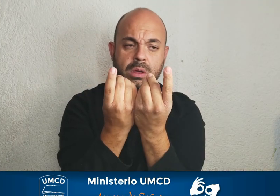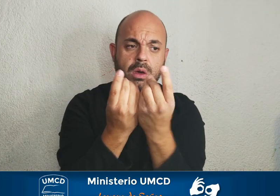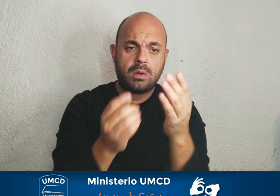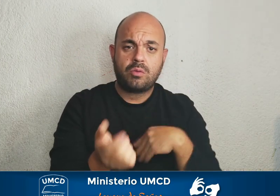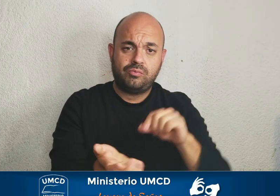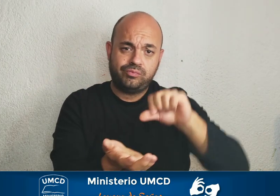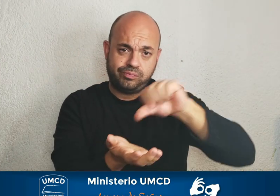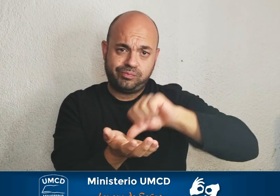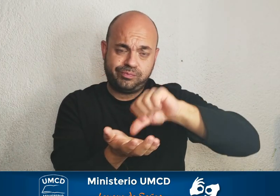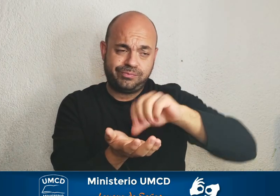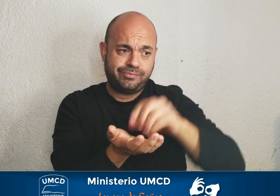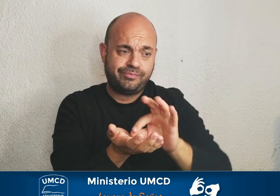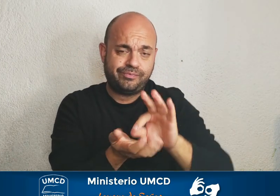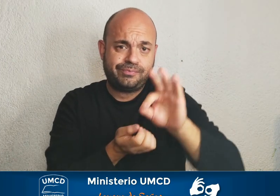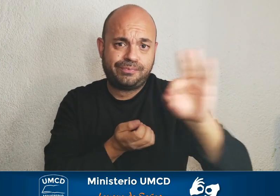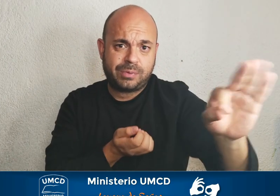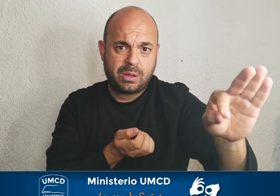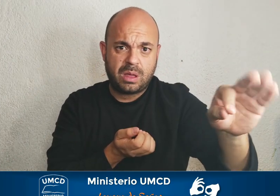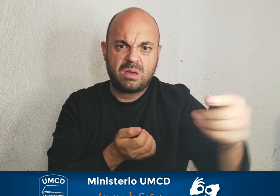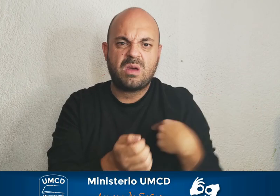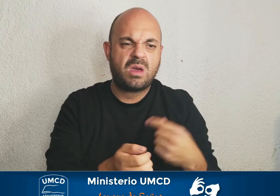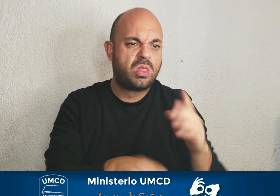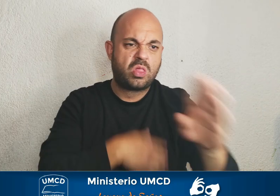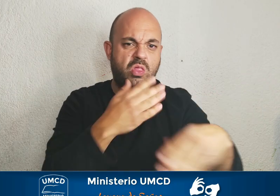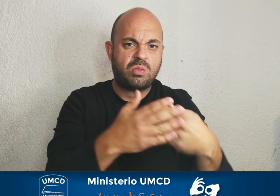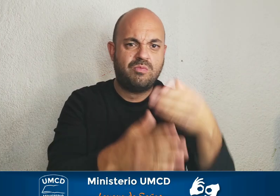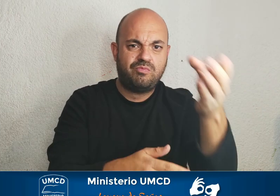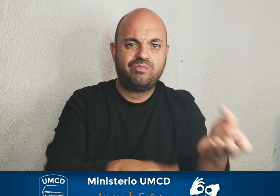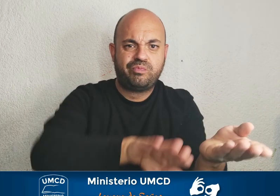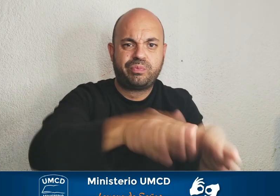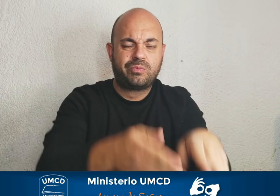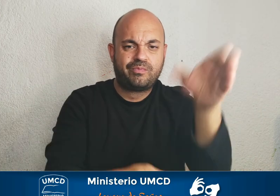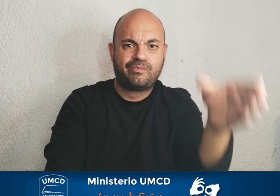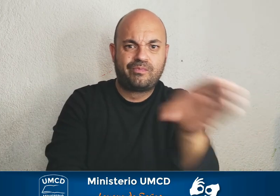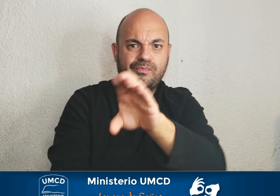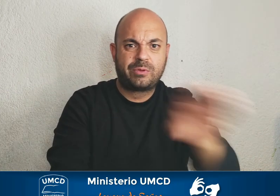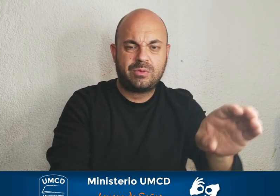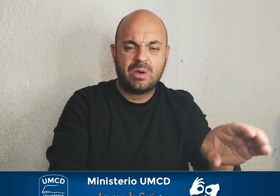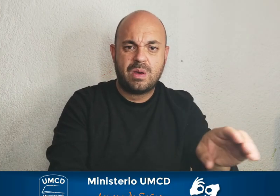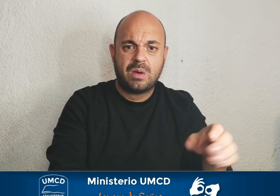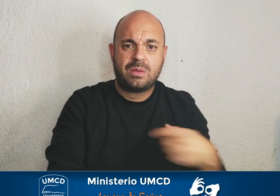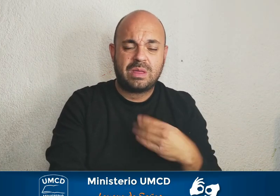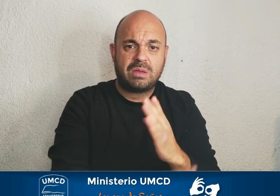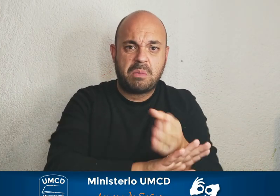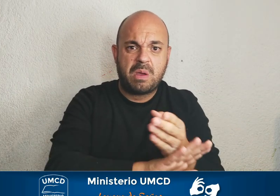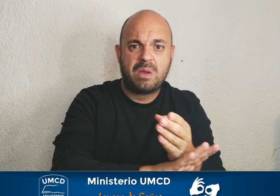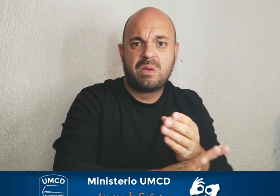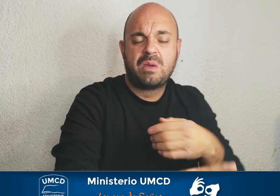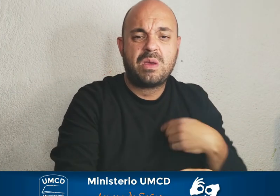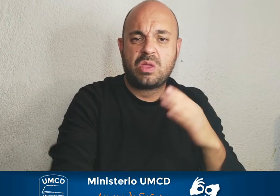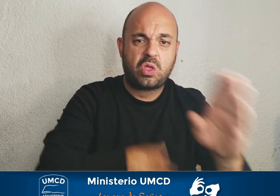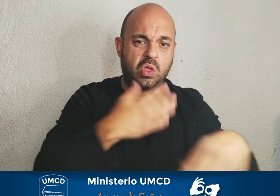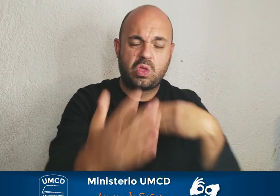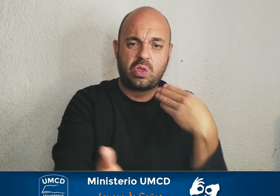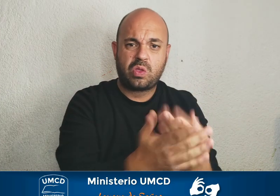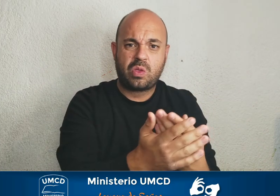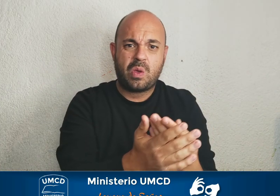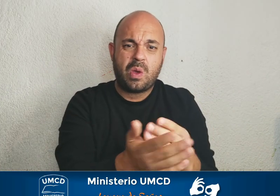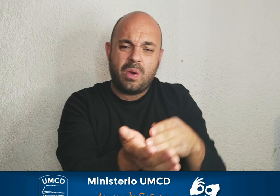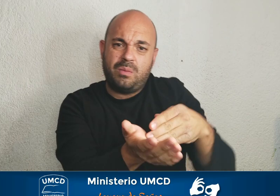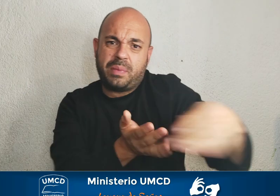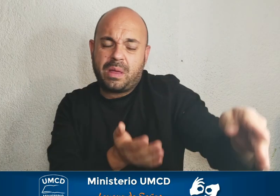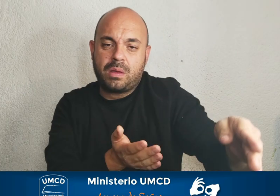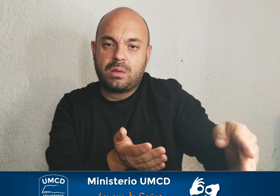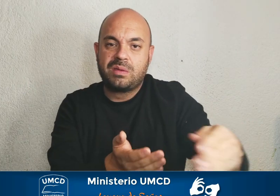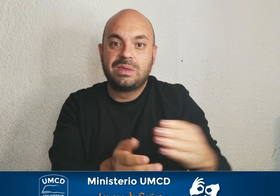voy a Jerusalén, voy a ser rechazado por los sacerdotes, a mí me van a ultrajar, después voy a morir y voy a